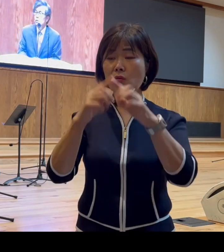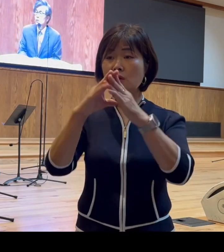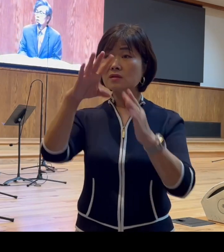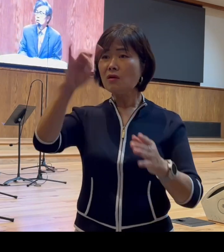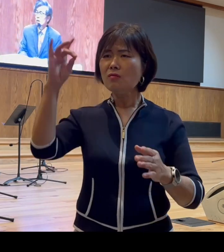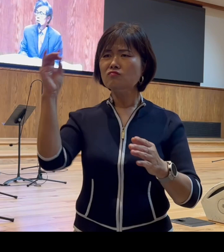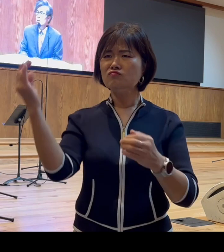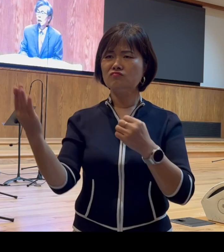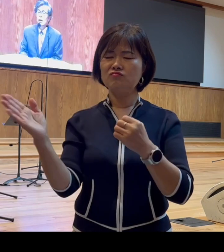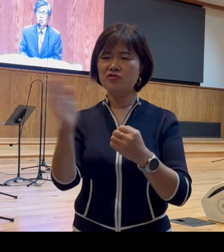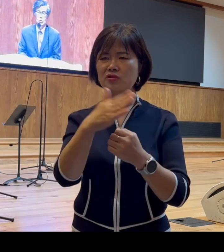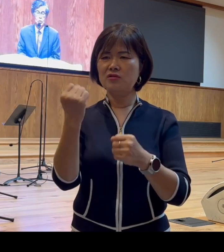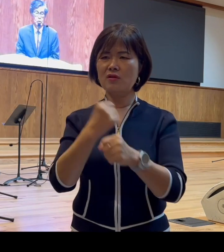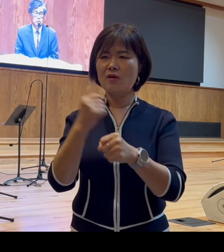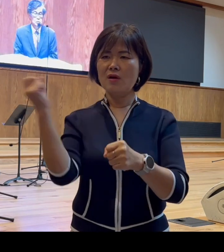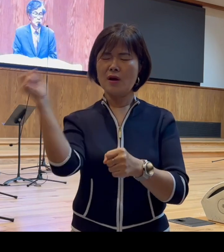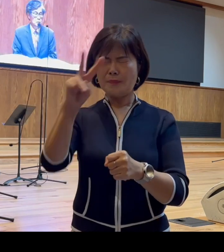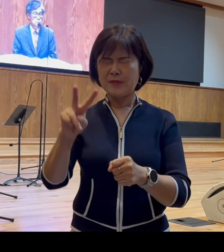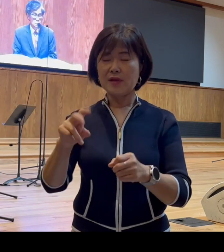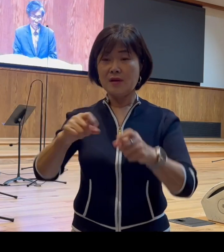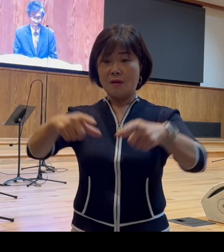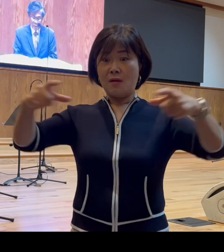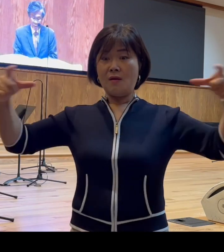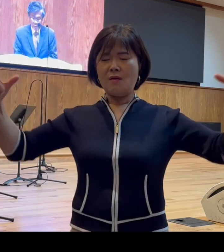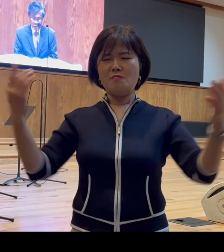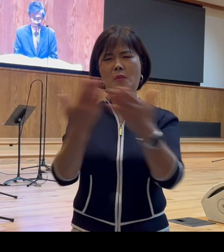처음부터 급성장하는 대형 교회였습니다.